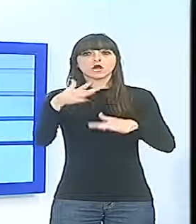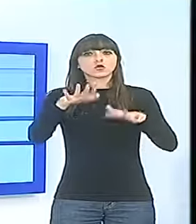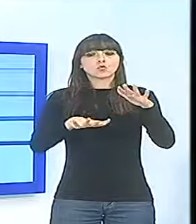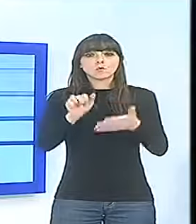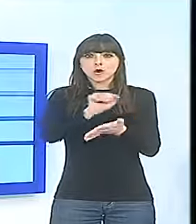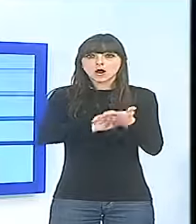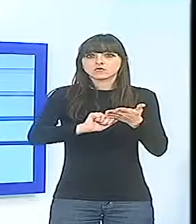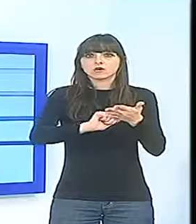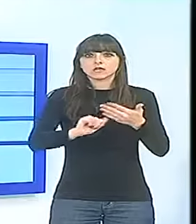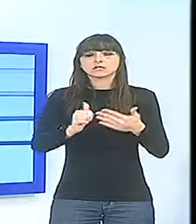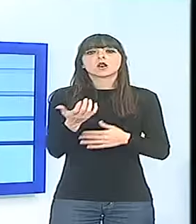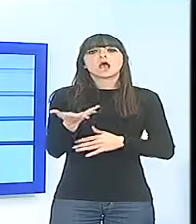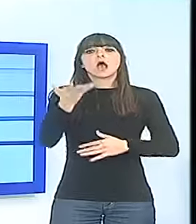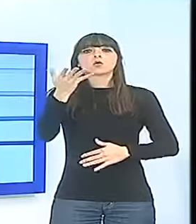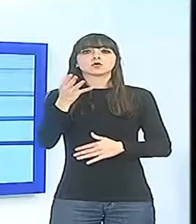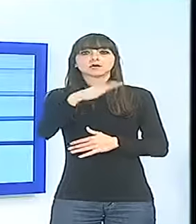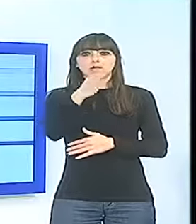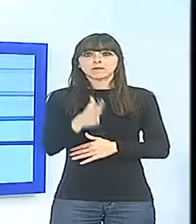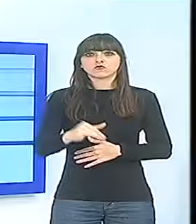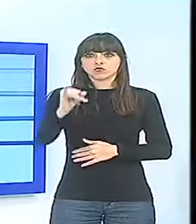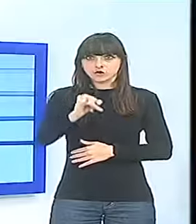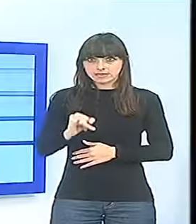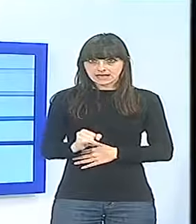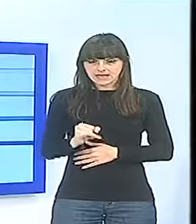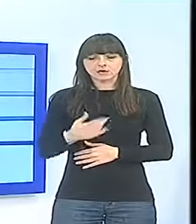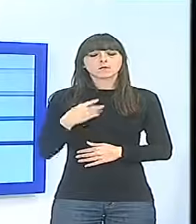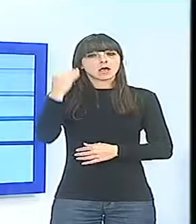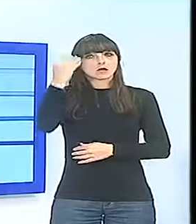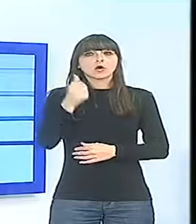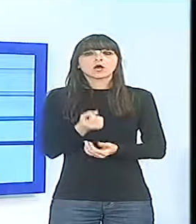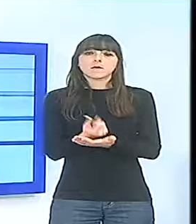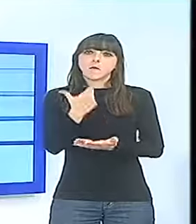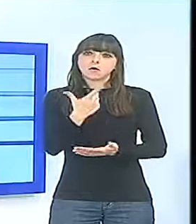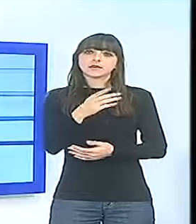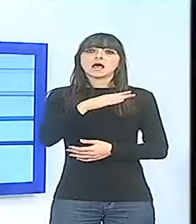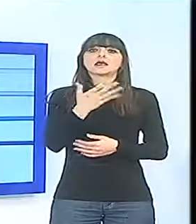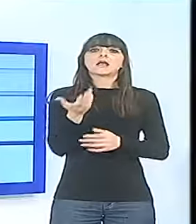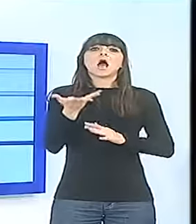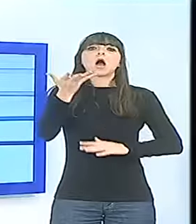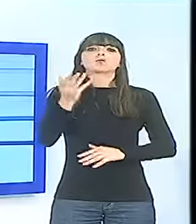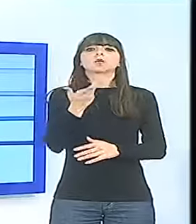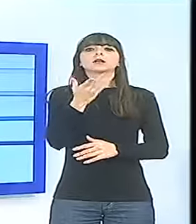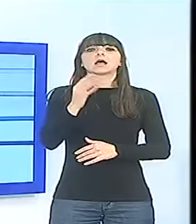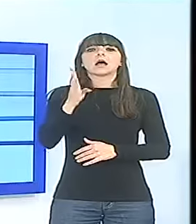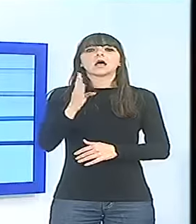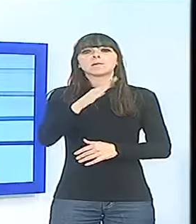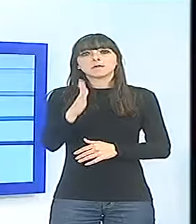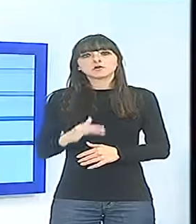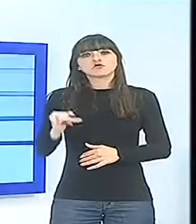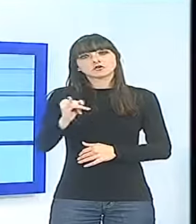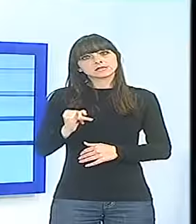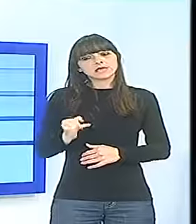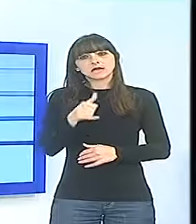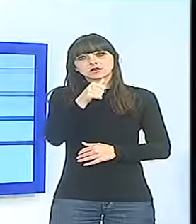cancellazione dell'autorità di bacino del fiume Serchio. Ritengo necessario che l'autorità di bacino continui ad esistere e a presidiare il